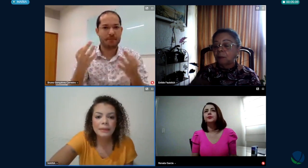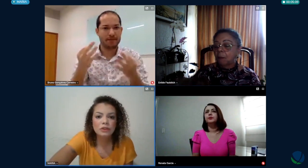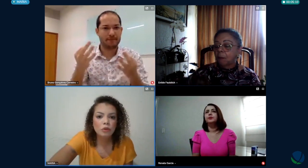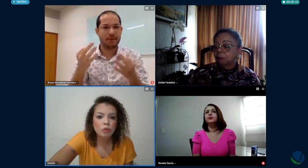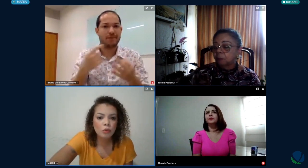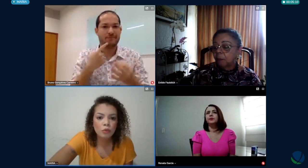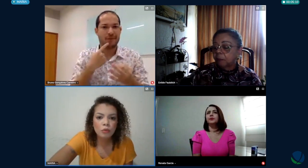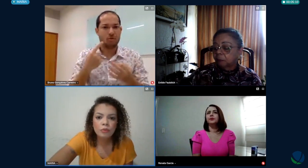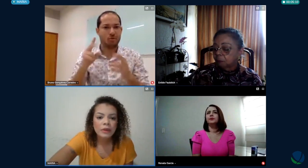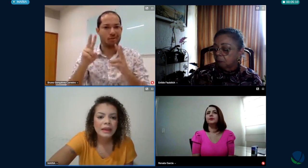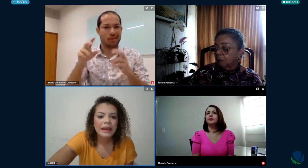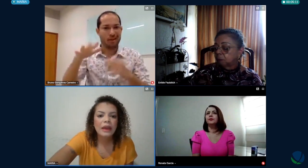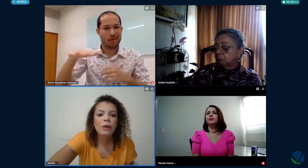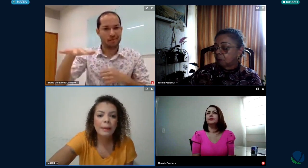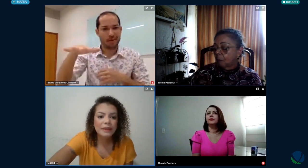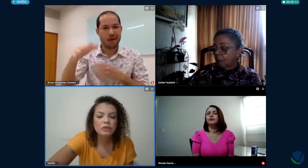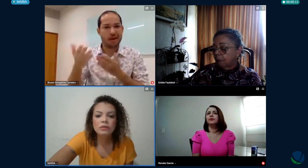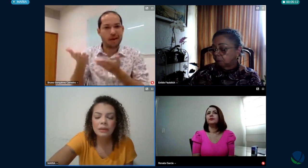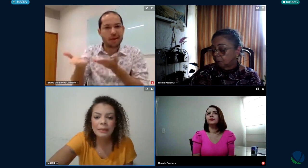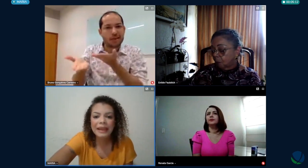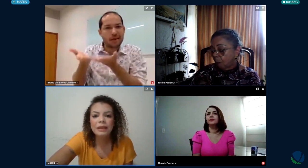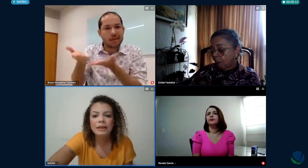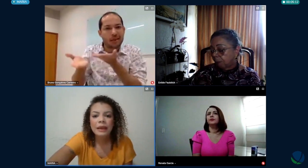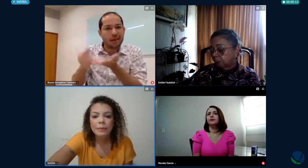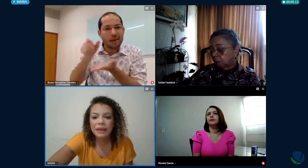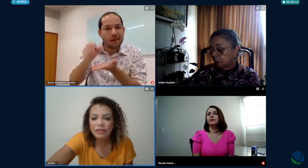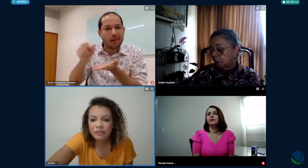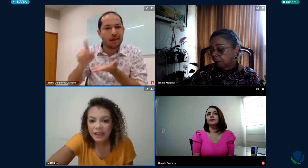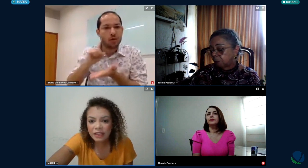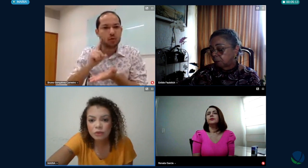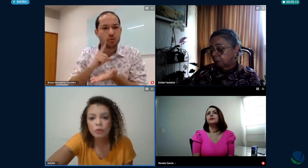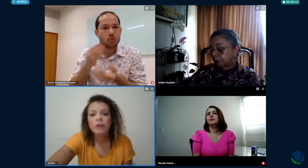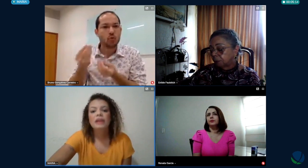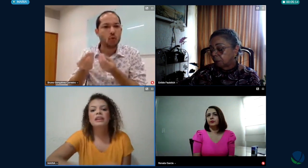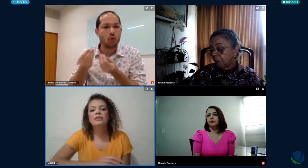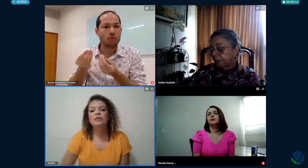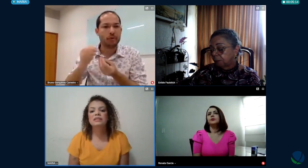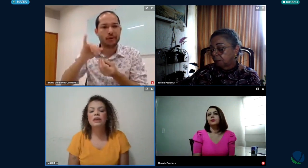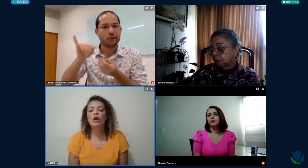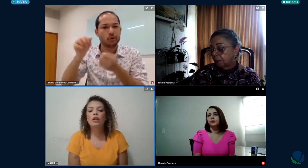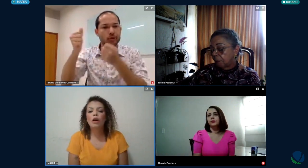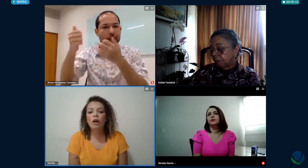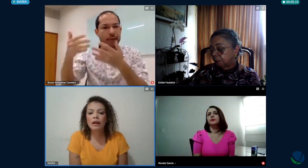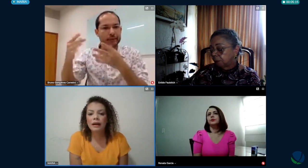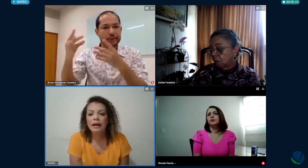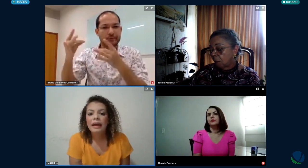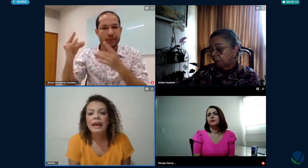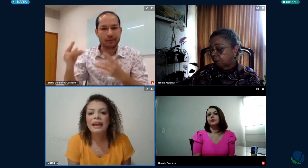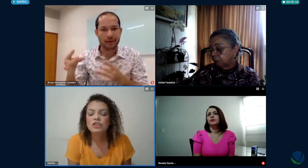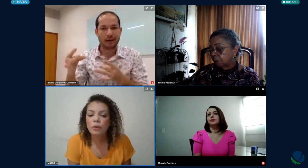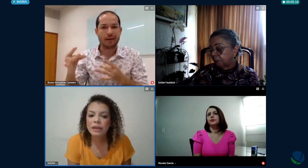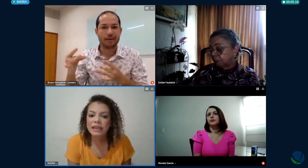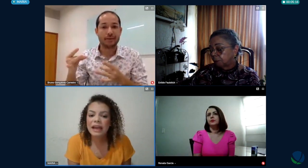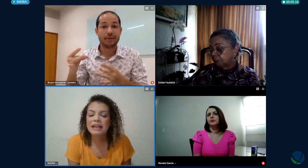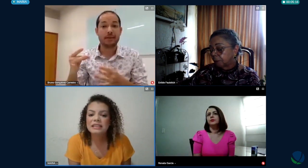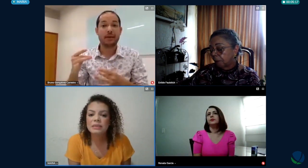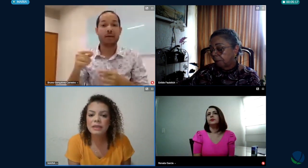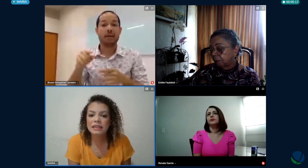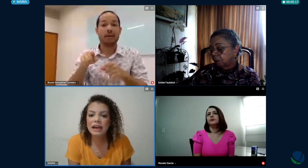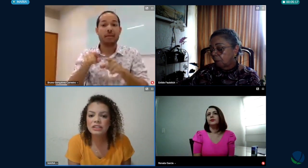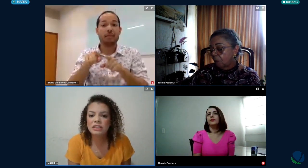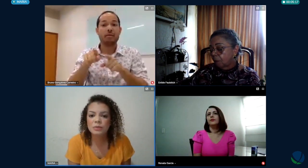No capítulo 1, é um capítulo também perfeito, que você coloca sobre